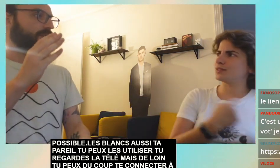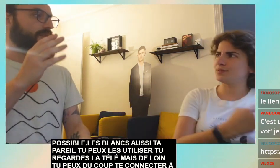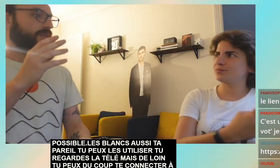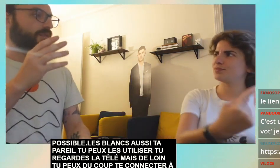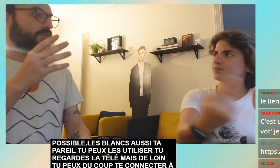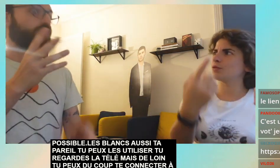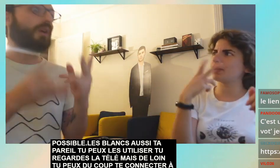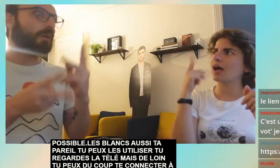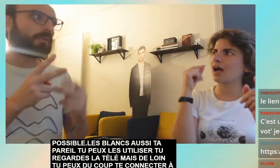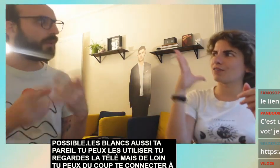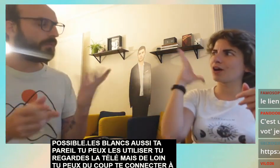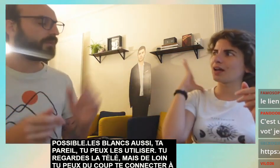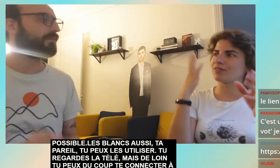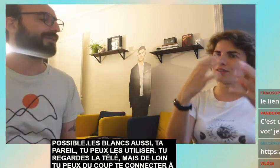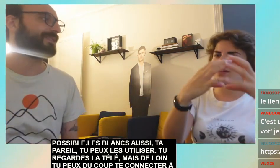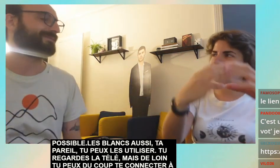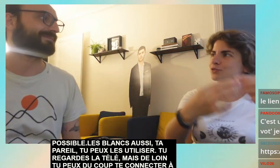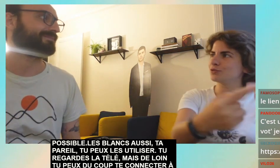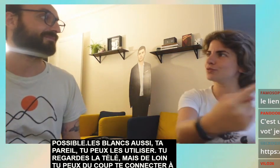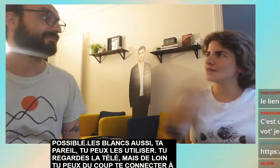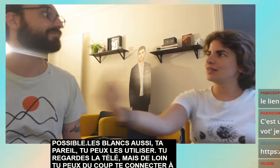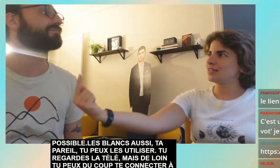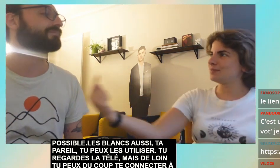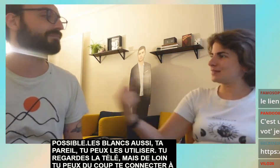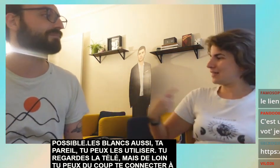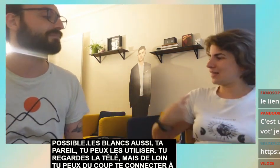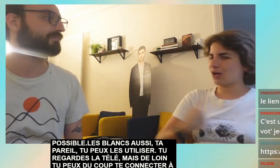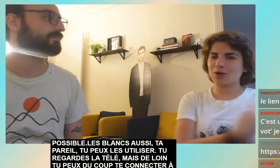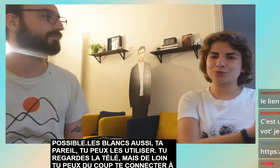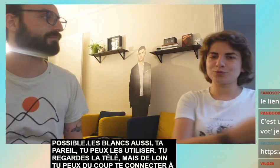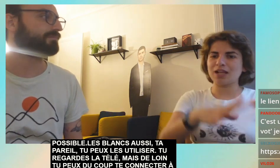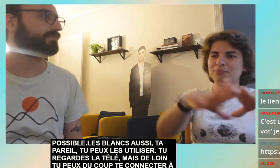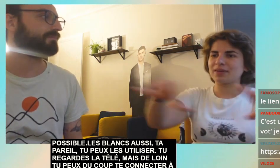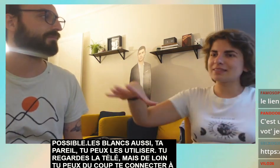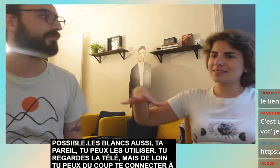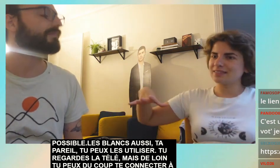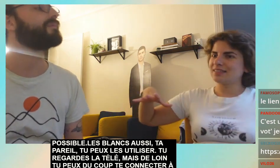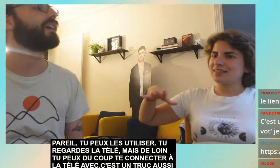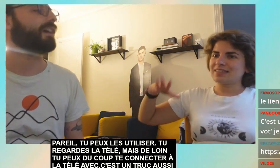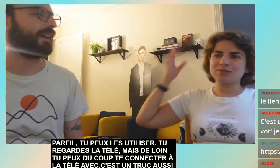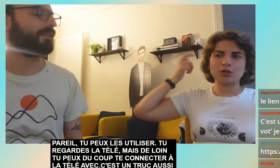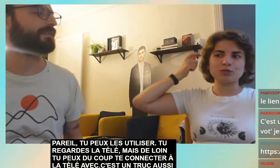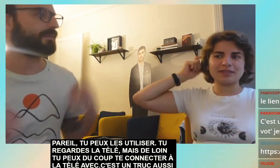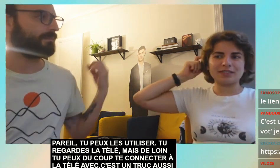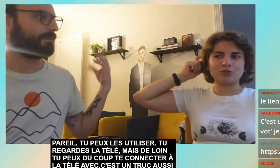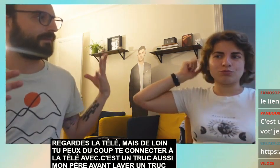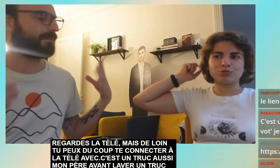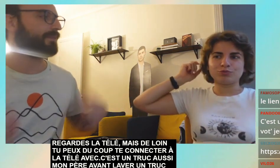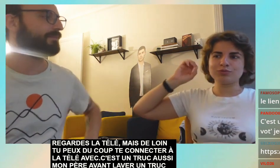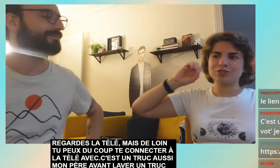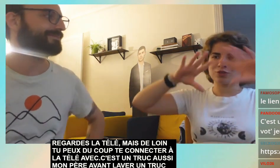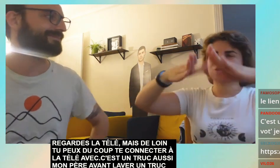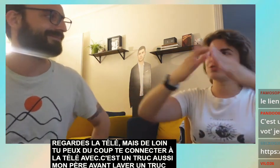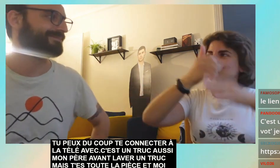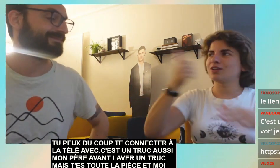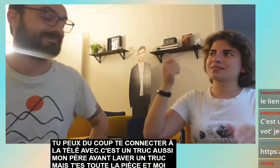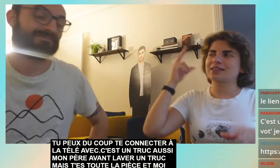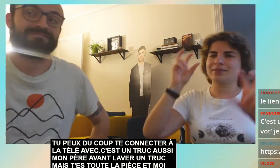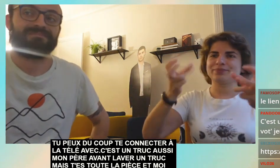aussi. Mon père, avant, il avait un truc. Il mettait toute la pièce. Et moi, je mettais sur Bluetooth et j'entendais que la télé.